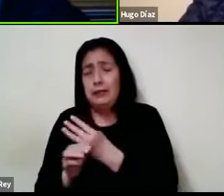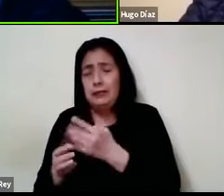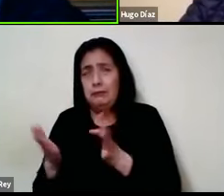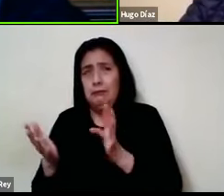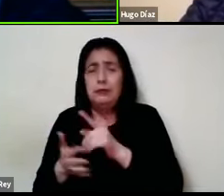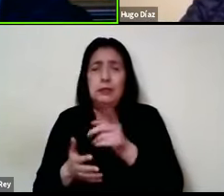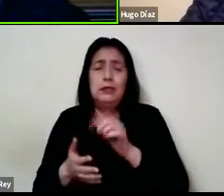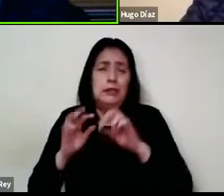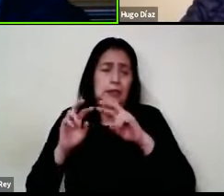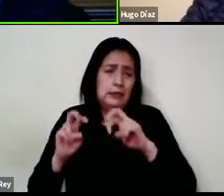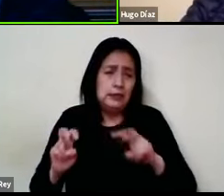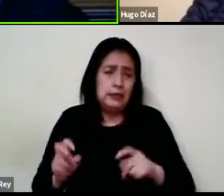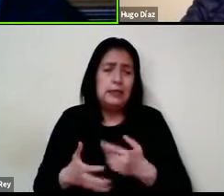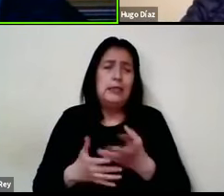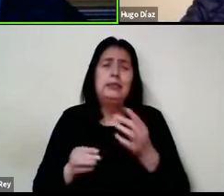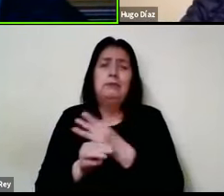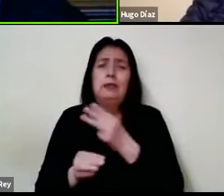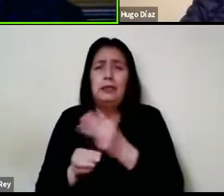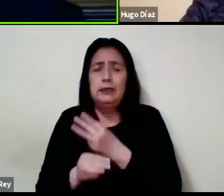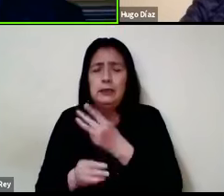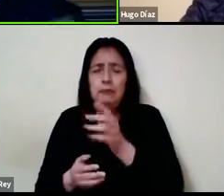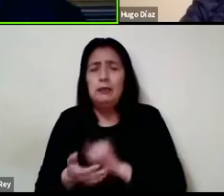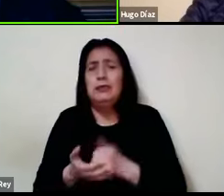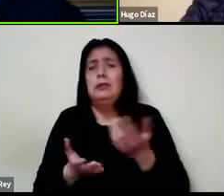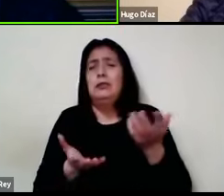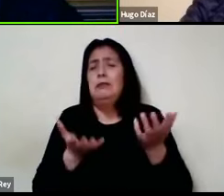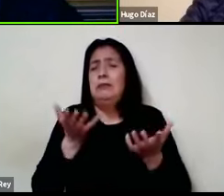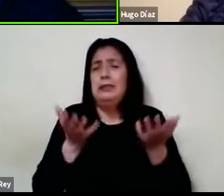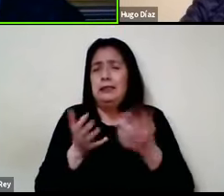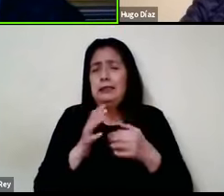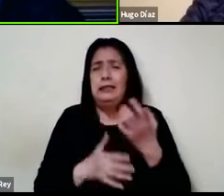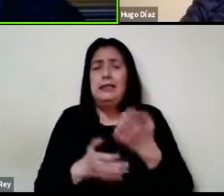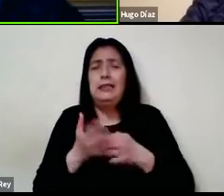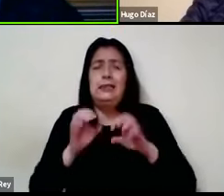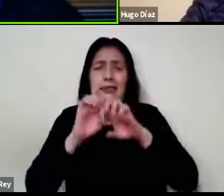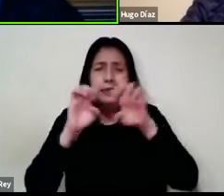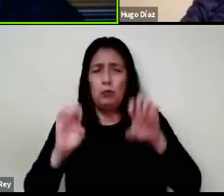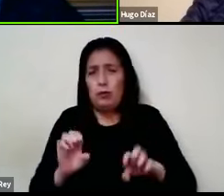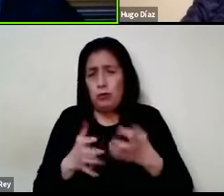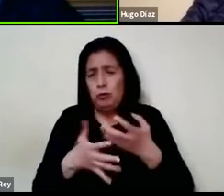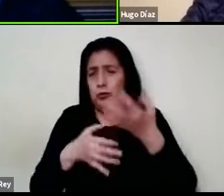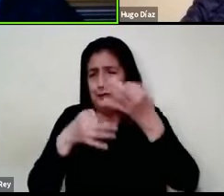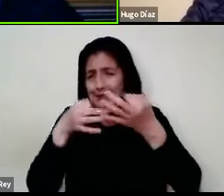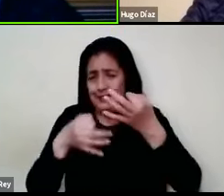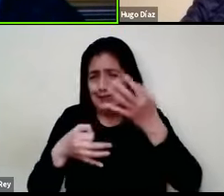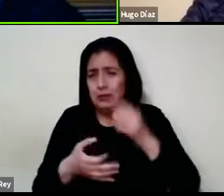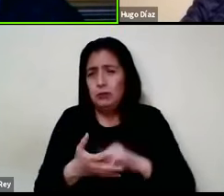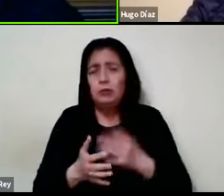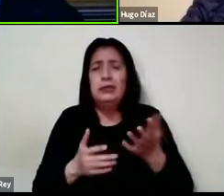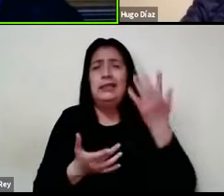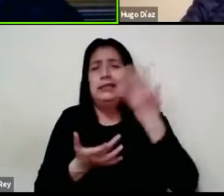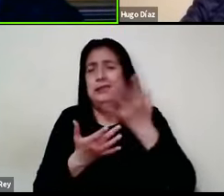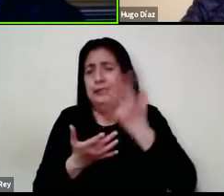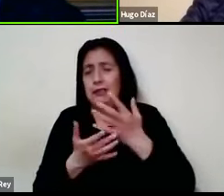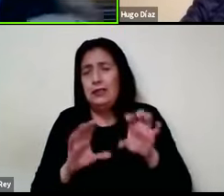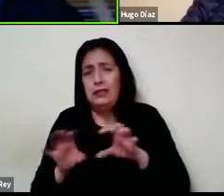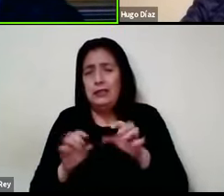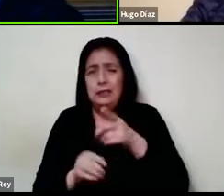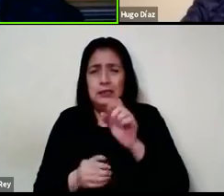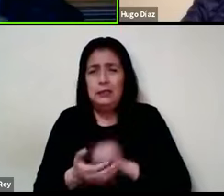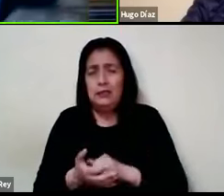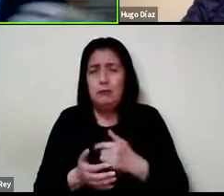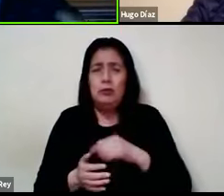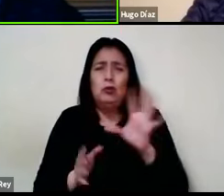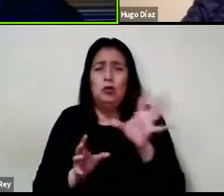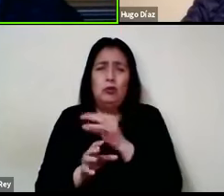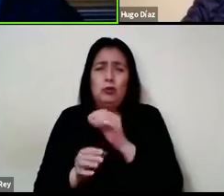el análisis matemático y el balanceo, digamos, de las ecuaciones de cálculo, y en ciencia y tecnología hacemos la destilación y todo el